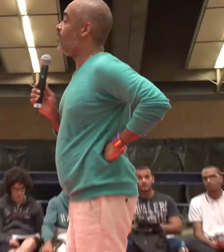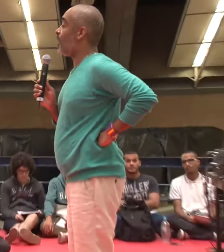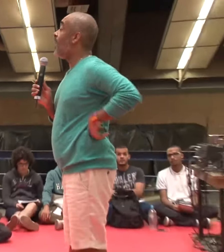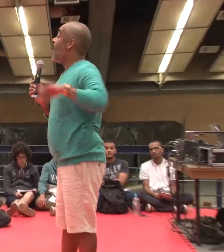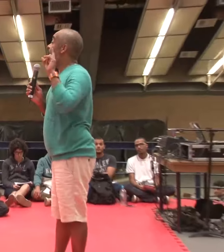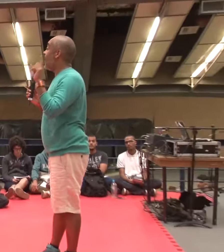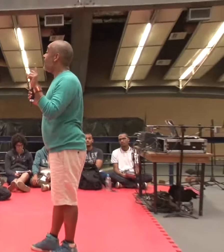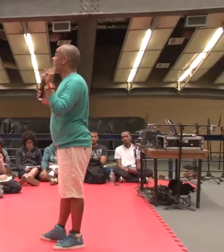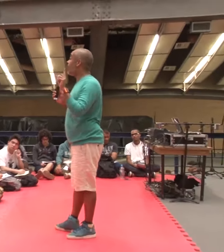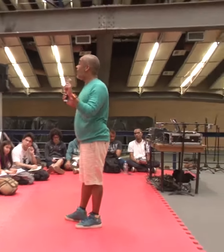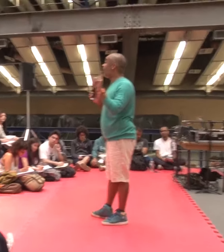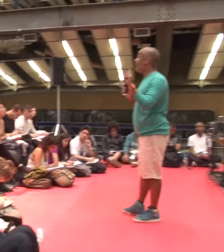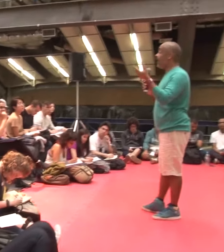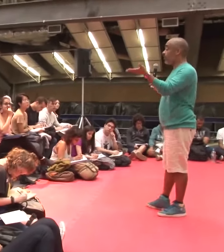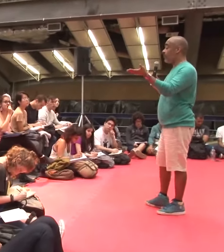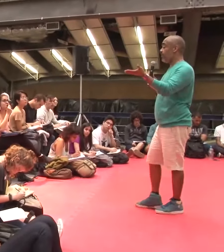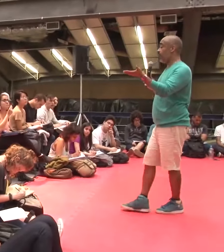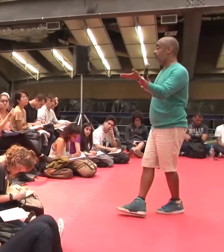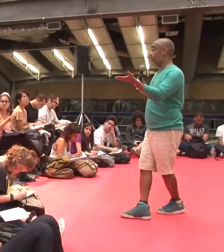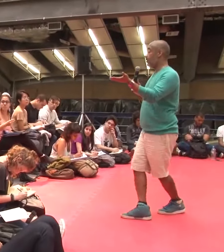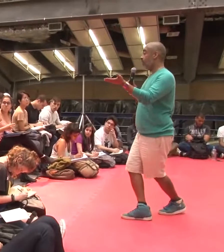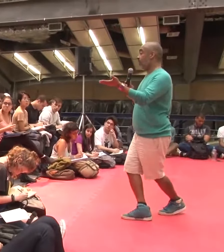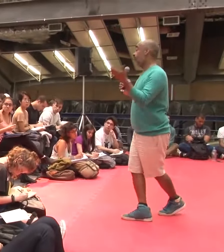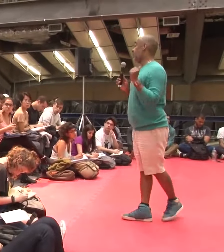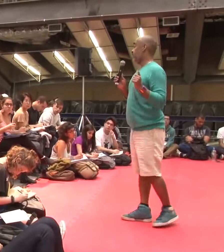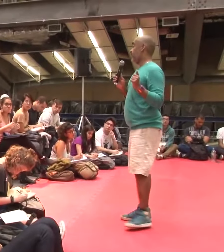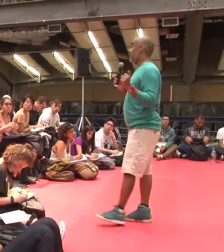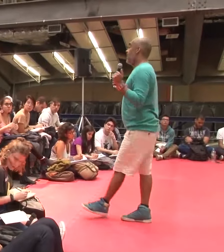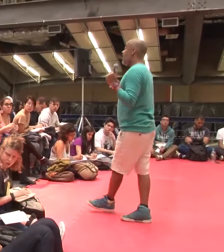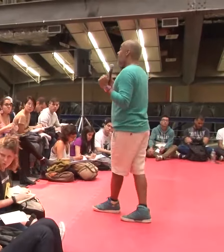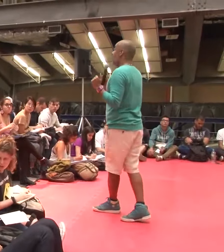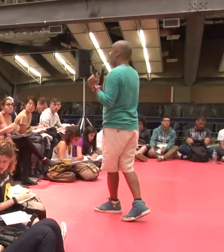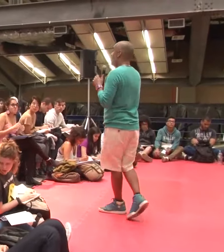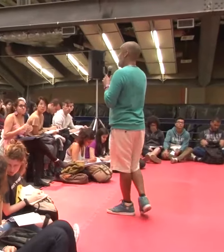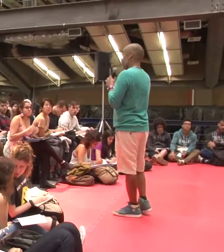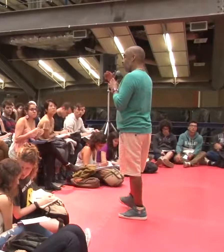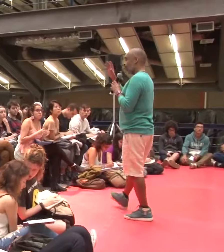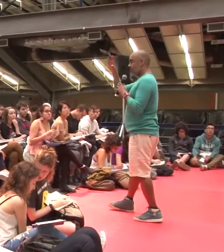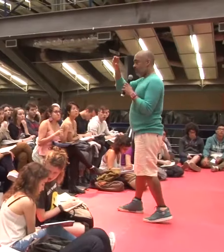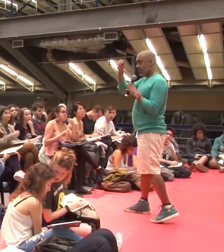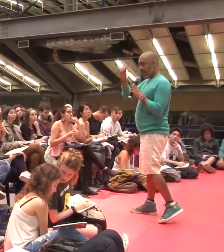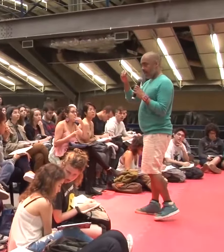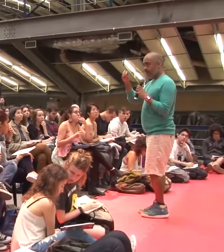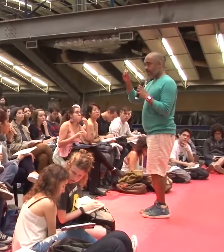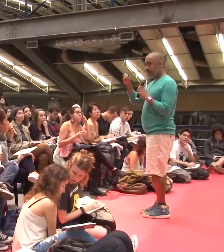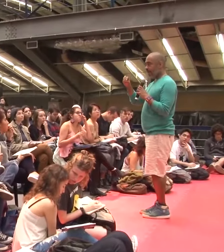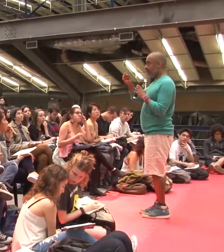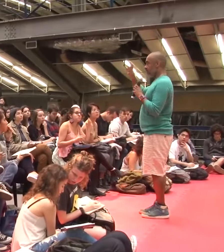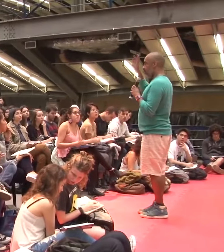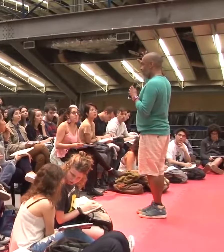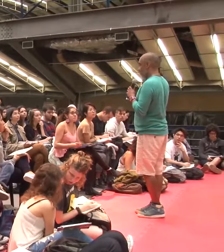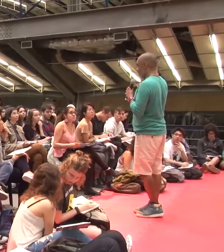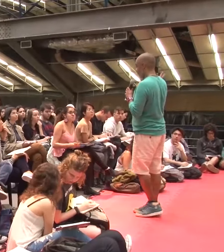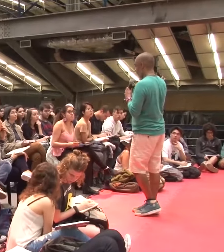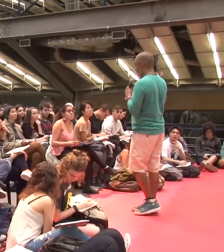ela é lésbica. Ela descobre, na verdade, o personagem feliz. Feliz. Só para a gente ilustrar. O personagem,